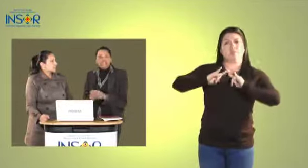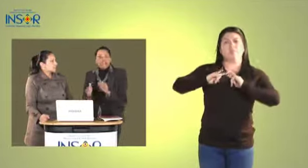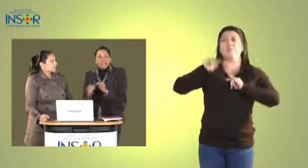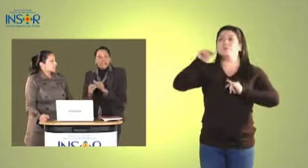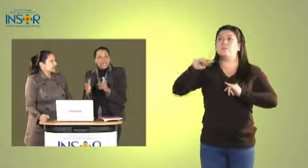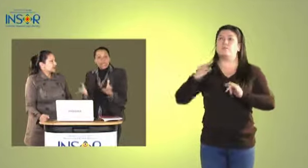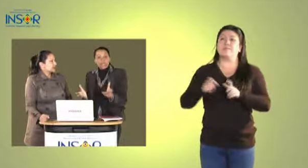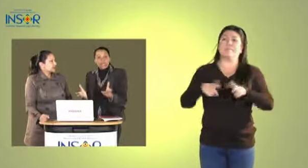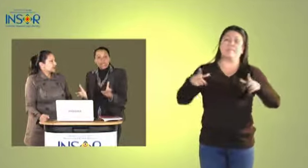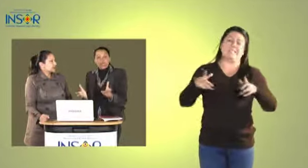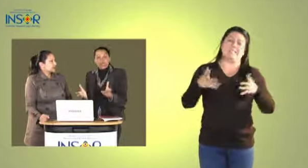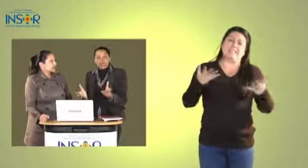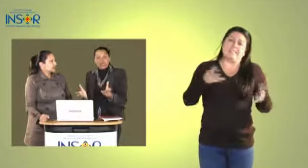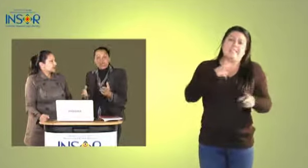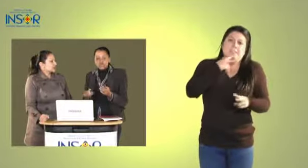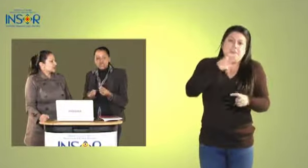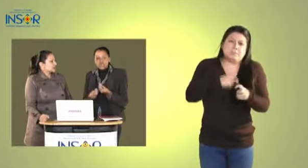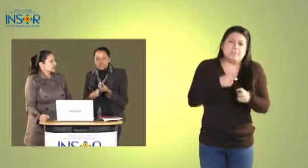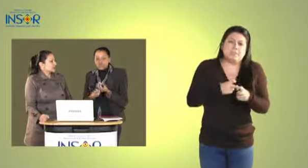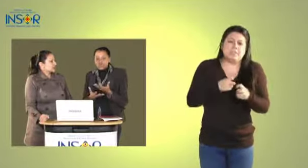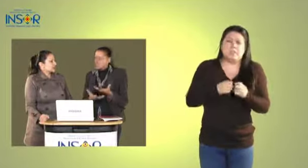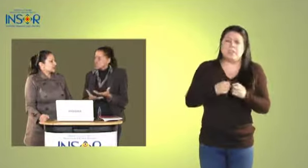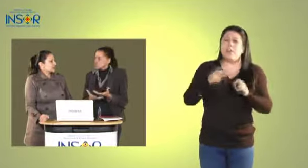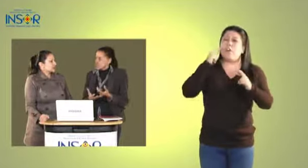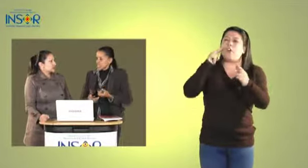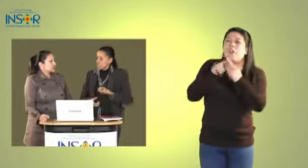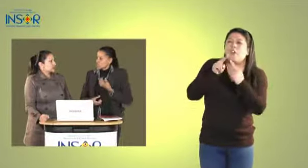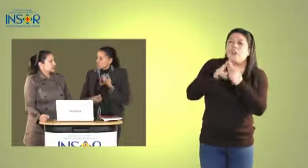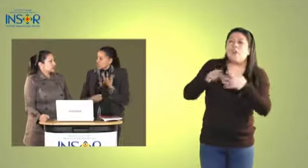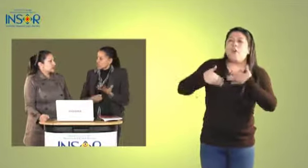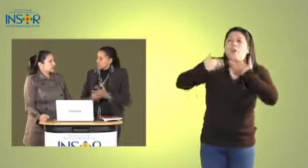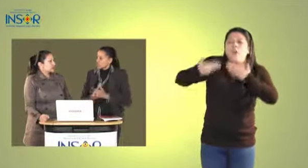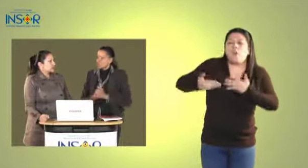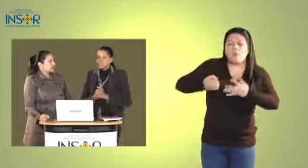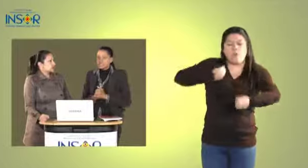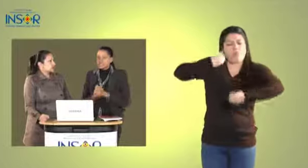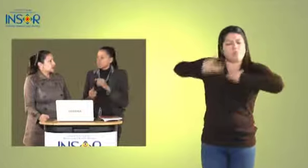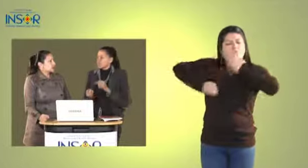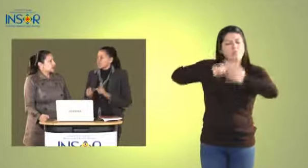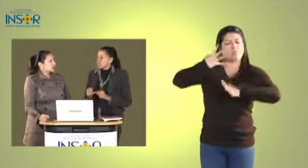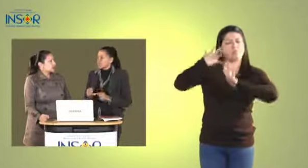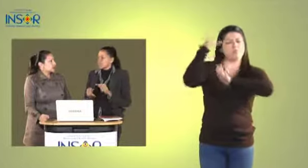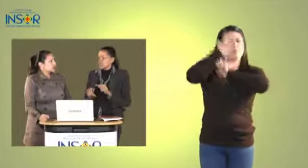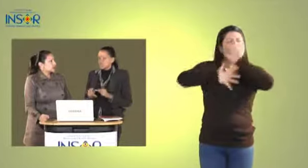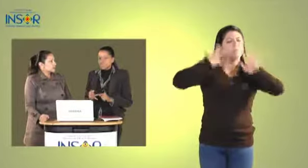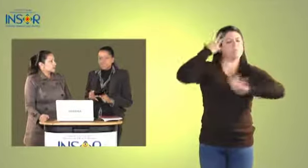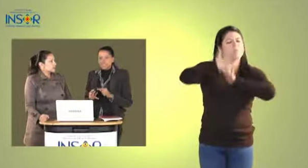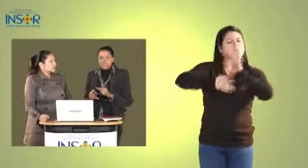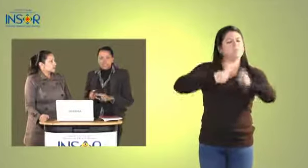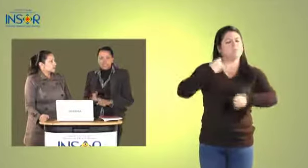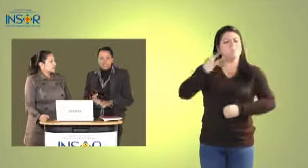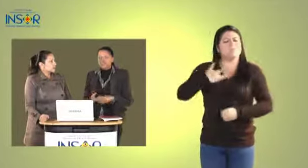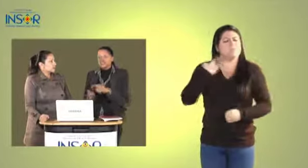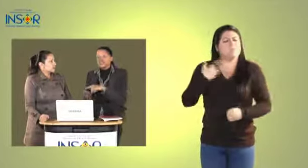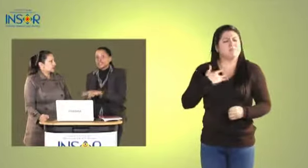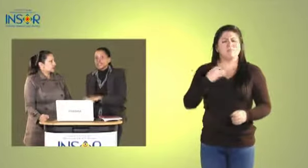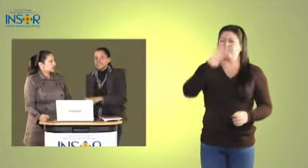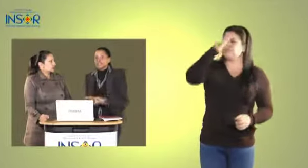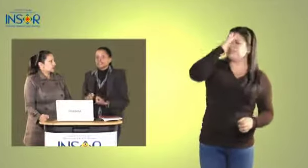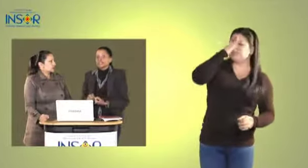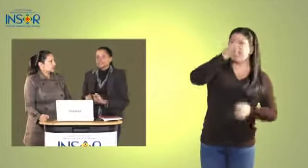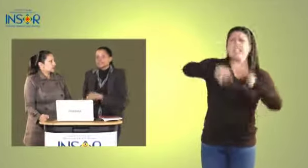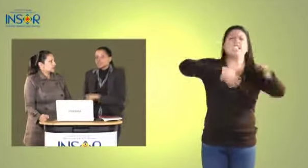no se da plena de su primera lengua, conocer cómo funciona, cómo yo expreso en lengua de señas mis sentimientos, intereses, inquietudes,